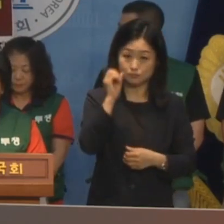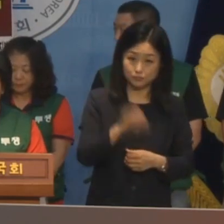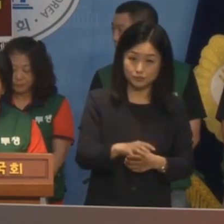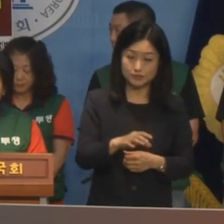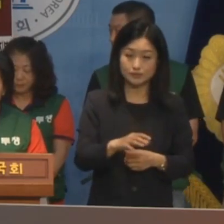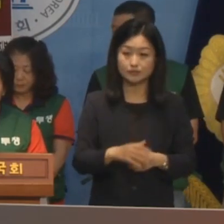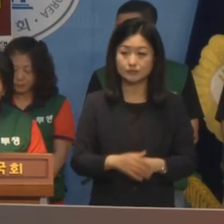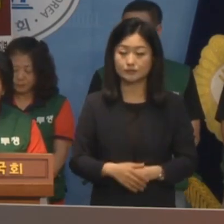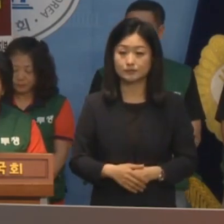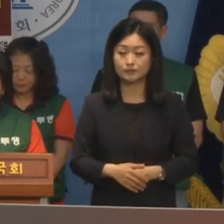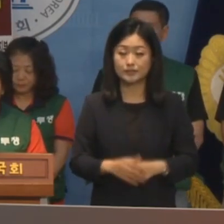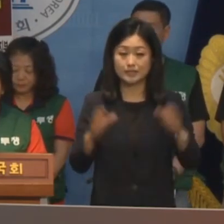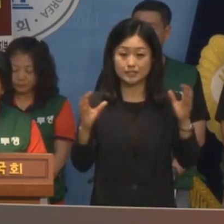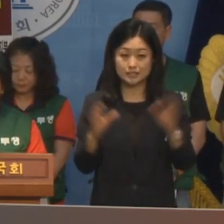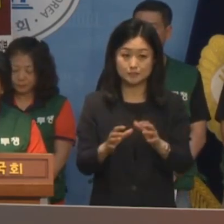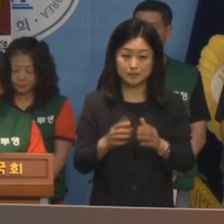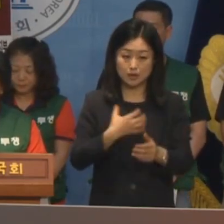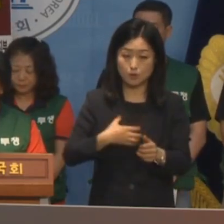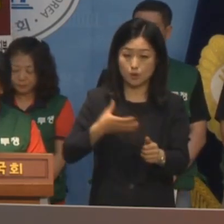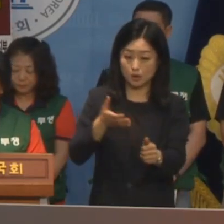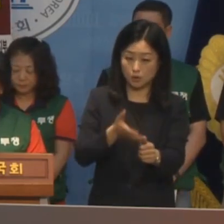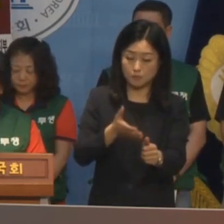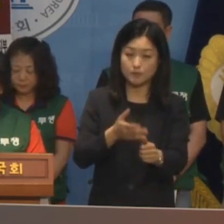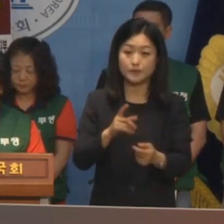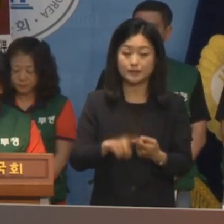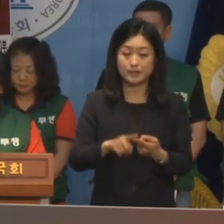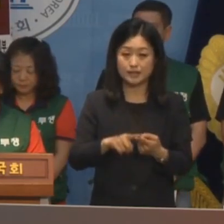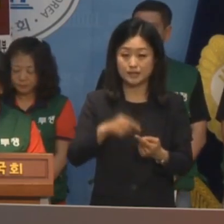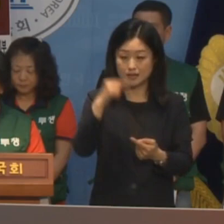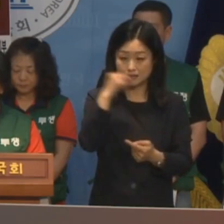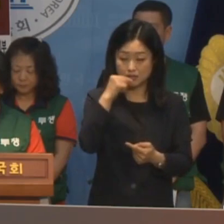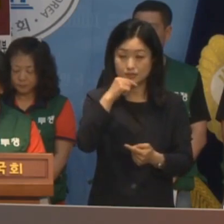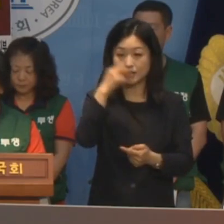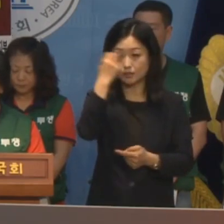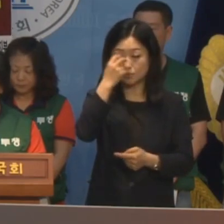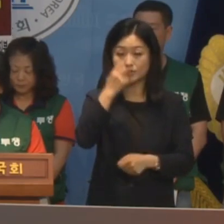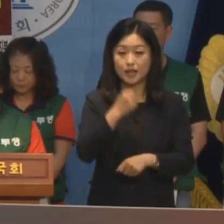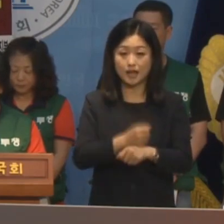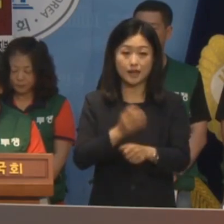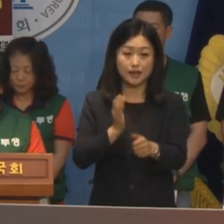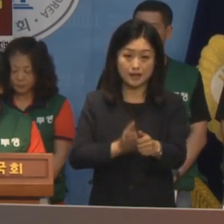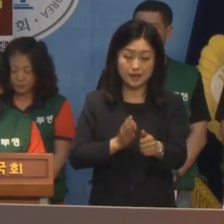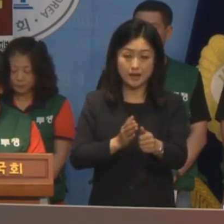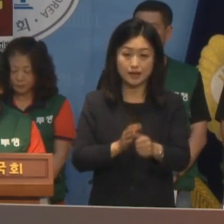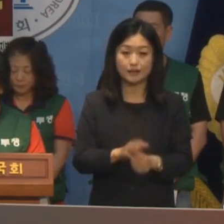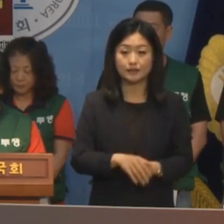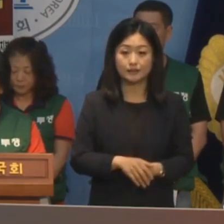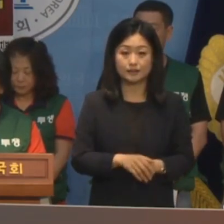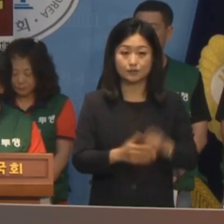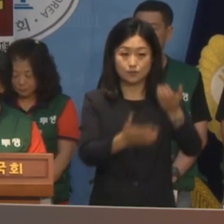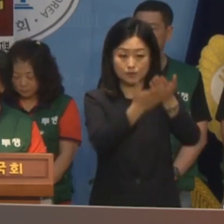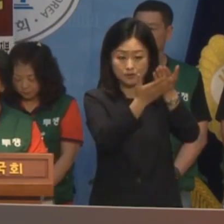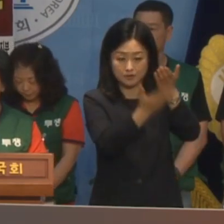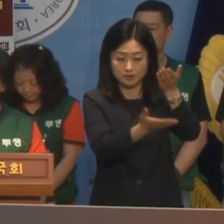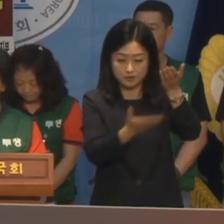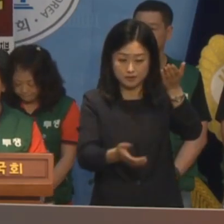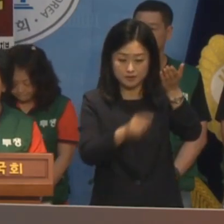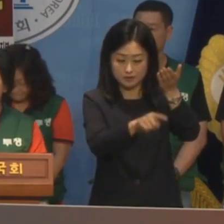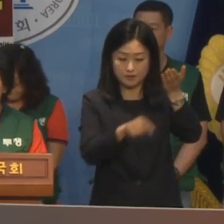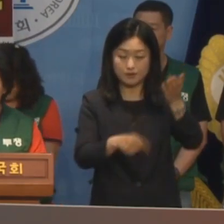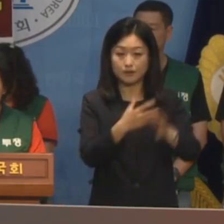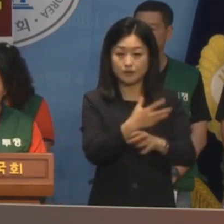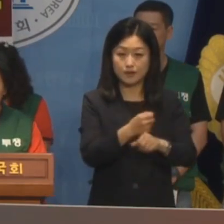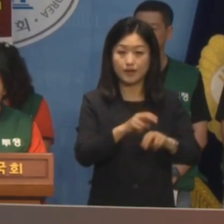집단적 집단 괴롭힘 행위에 대해 철저히 진상을 조사하고 주 이도 주 맥서브와 계약을